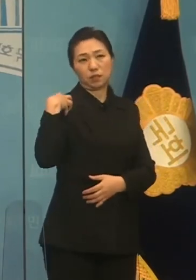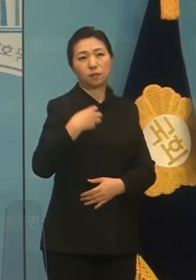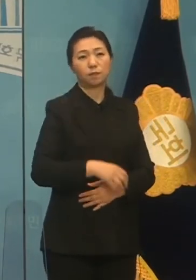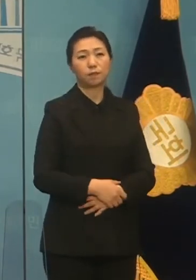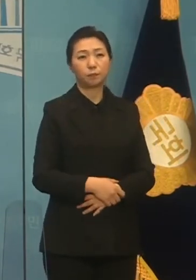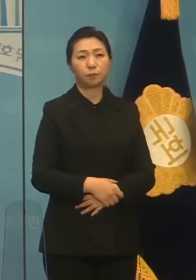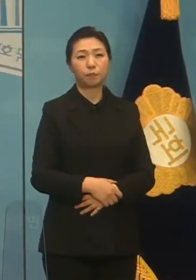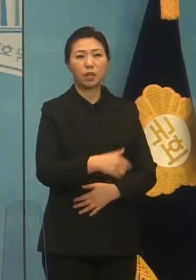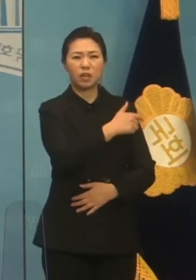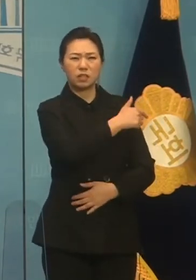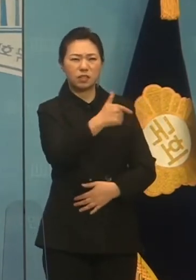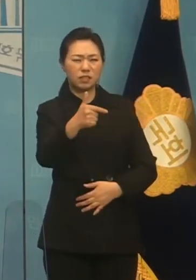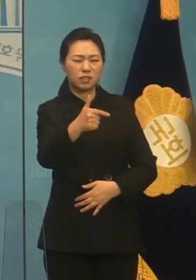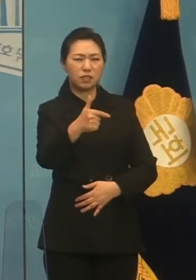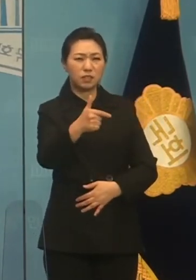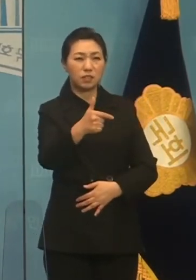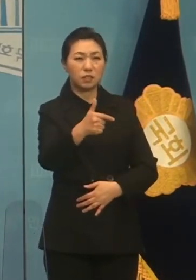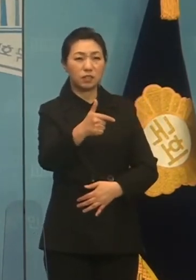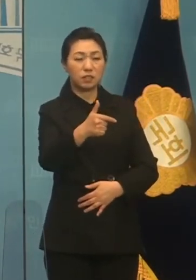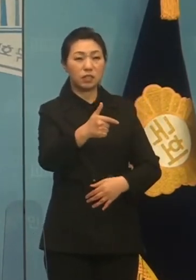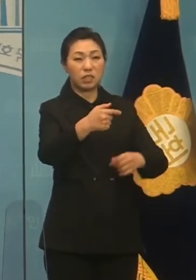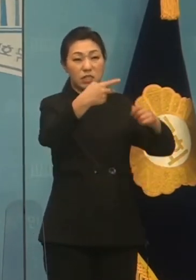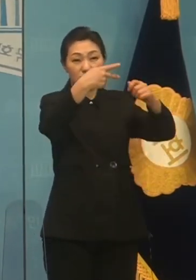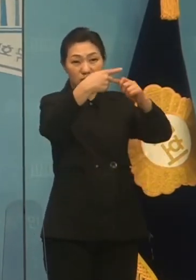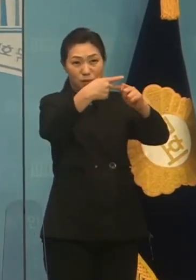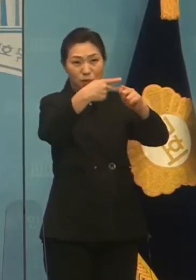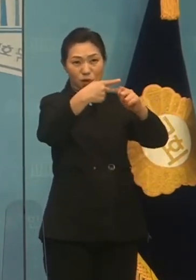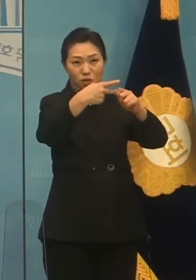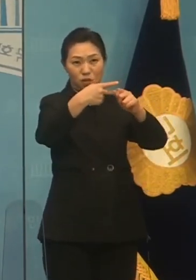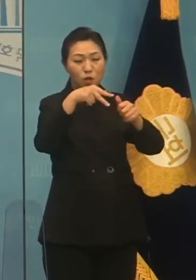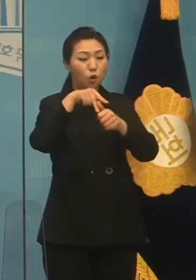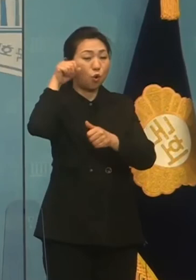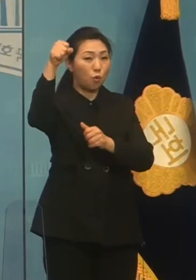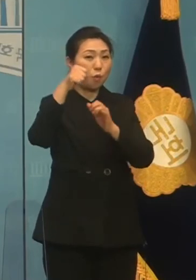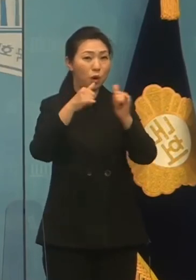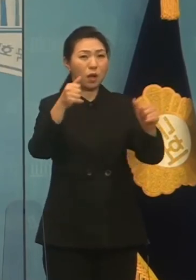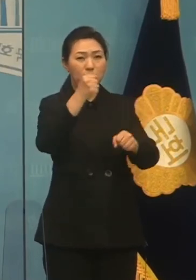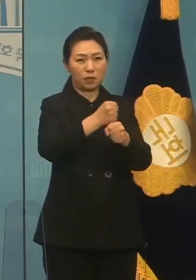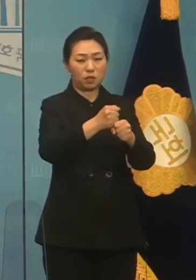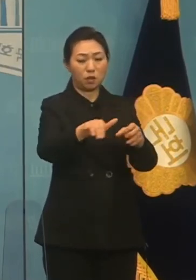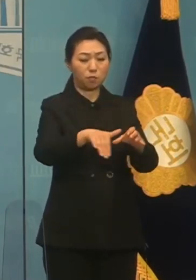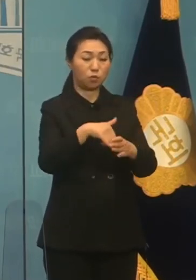더큰 이번을 반드시 만들어 문재인 정권을 심판하고